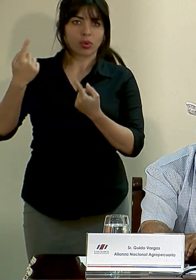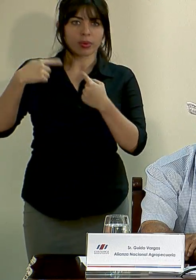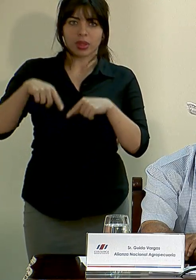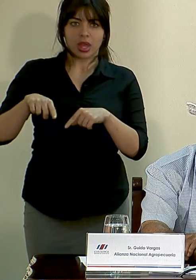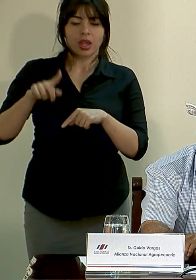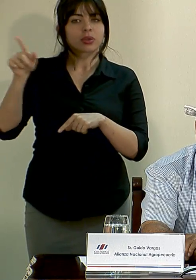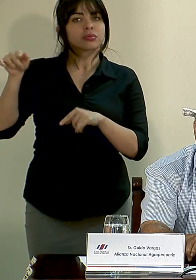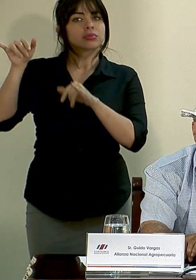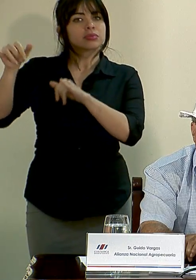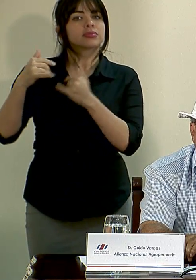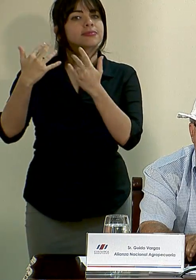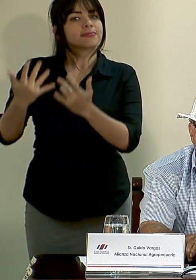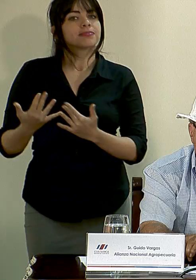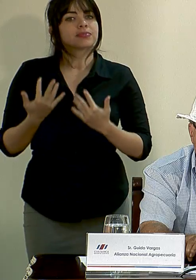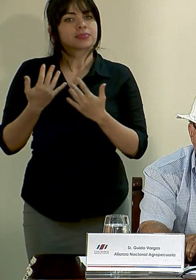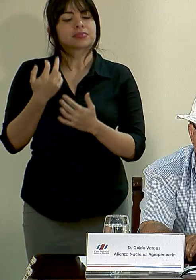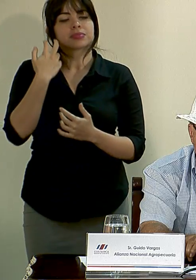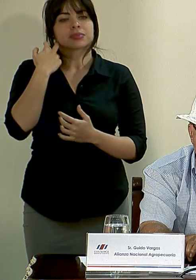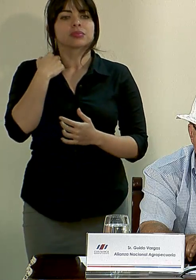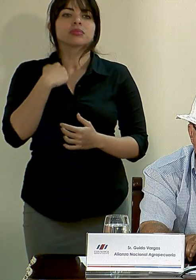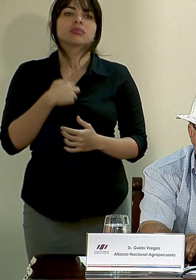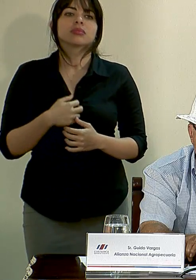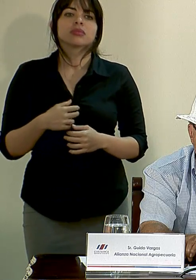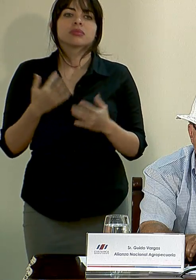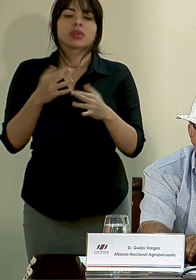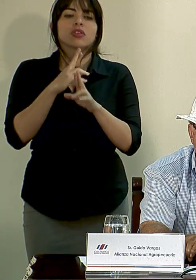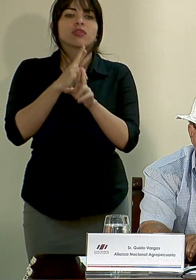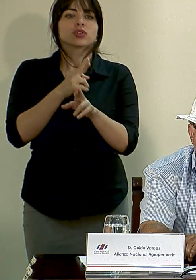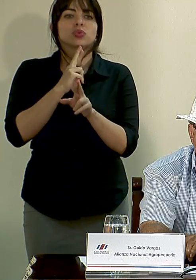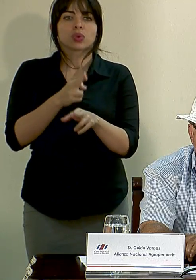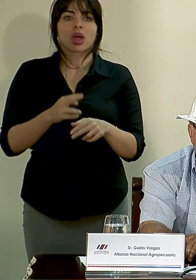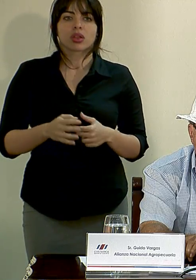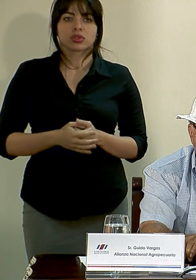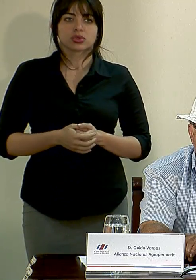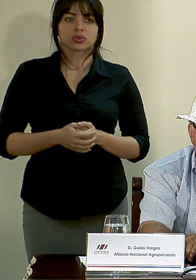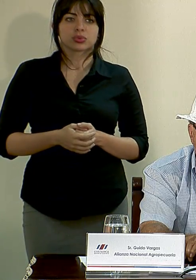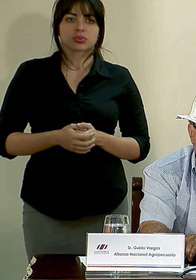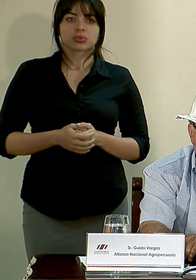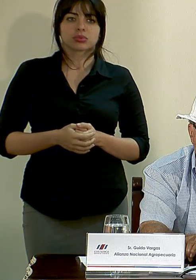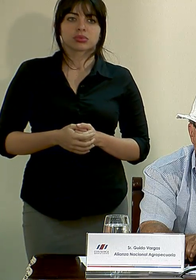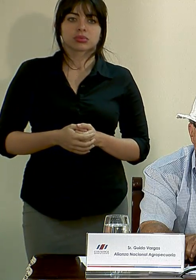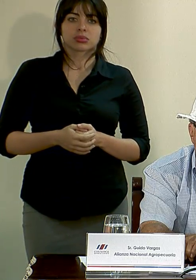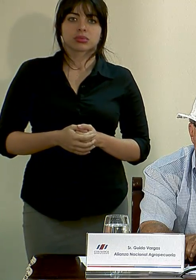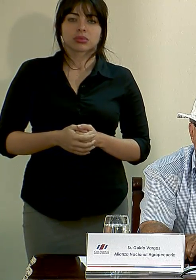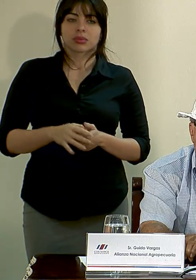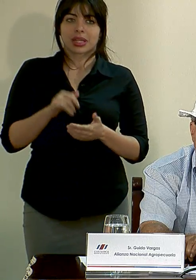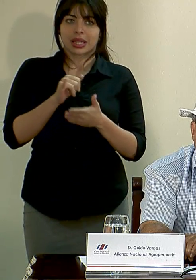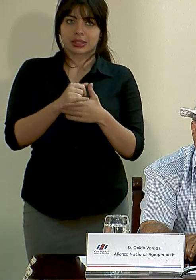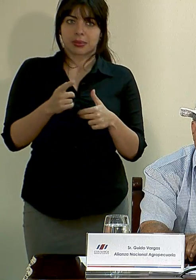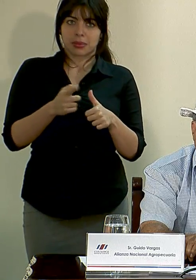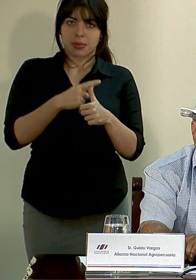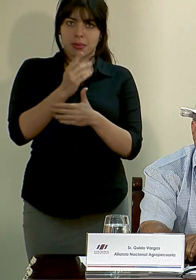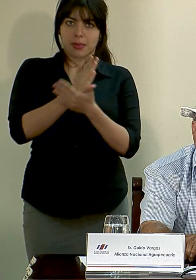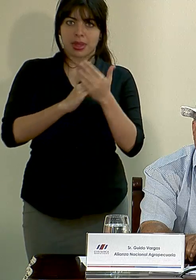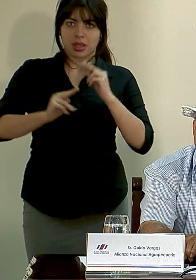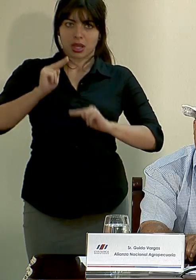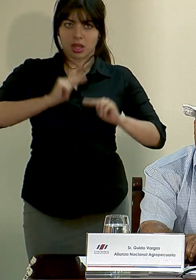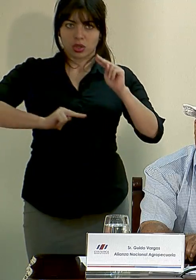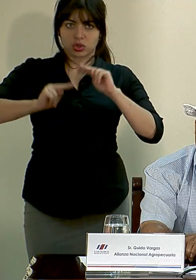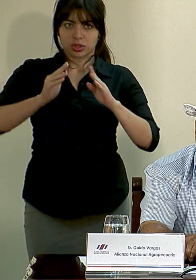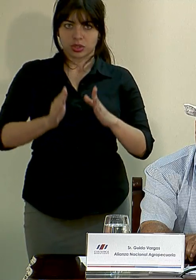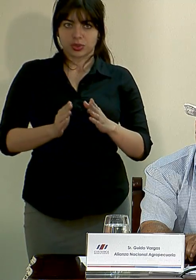están a la espera de los resultados de esta primera etapa de